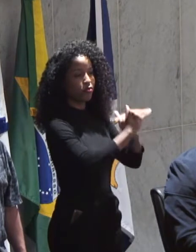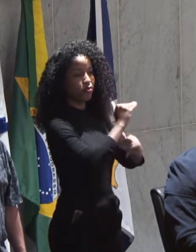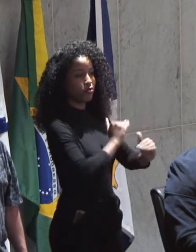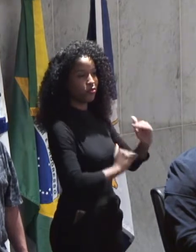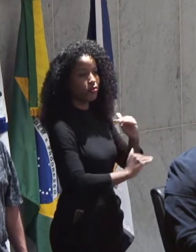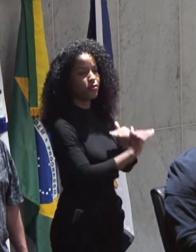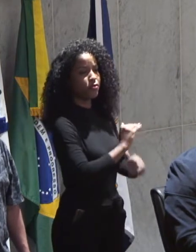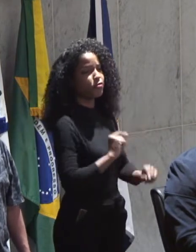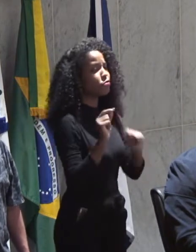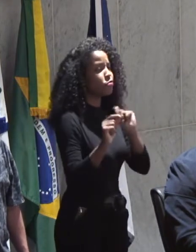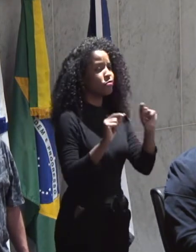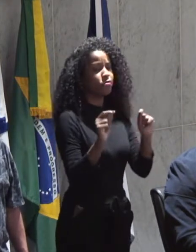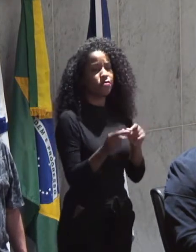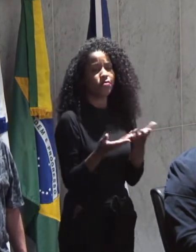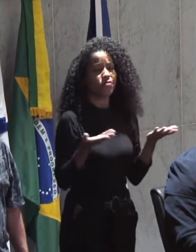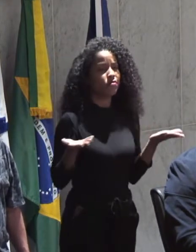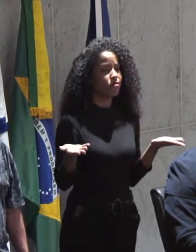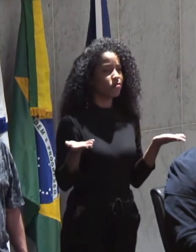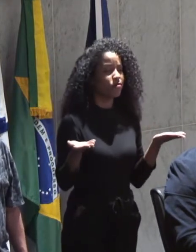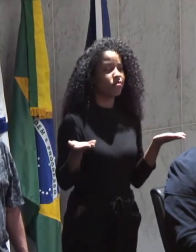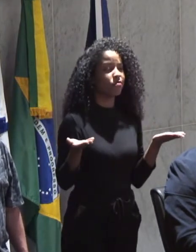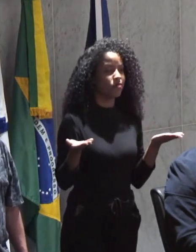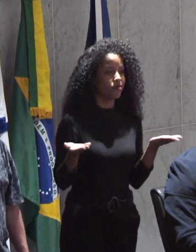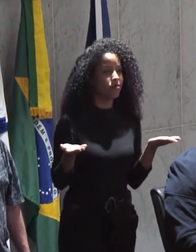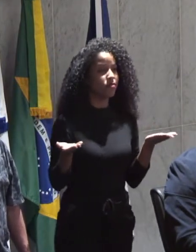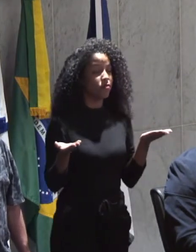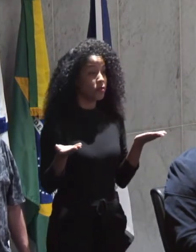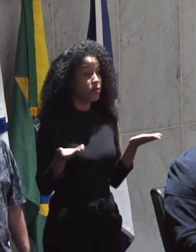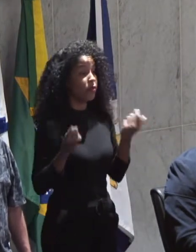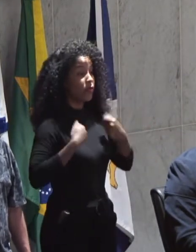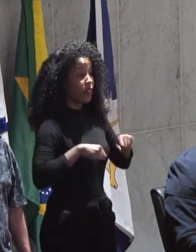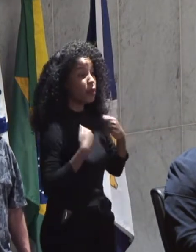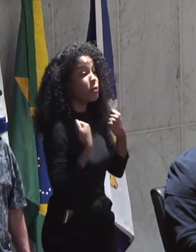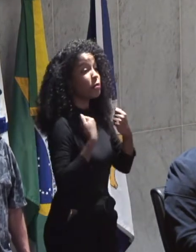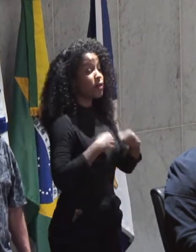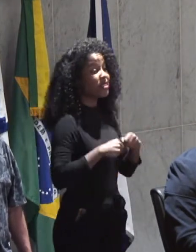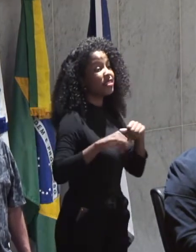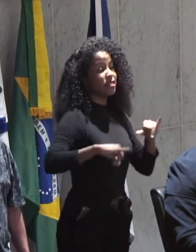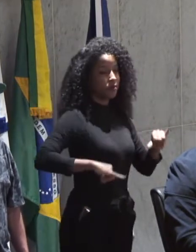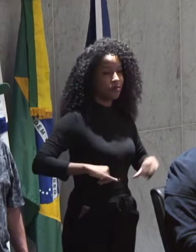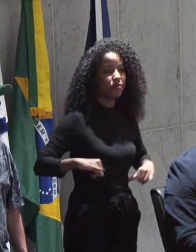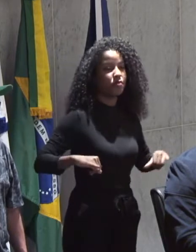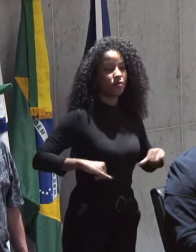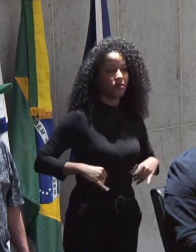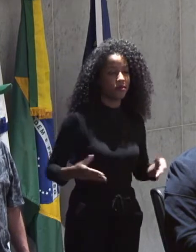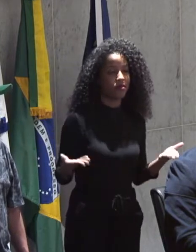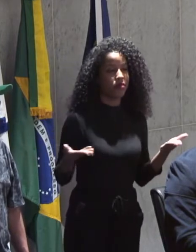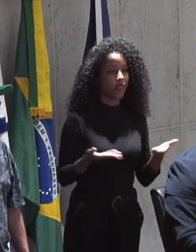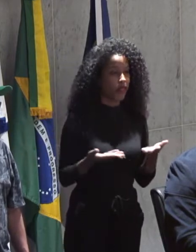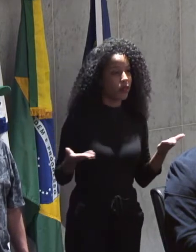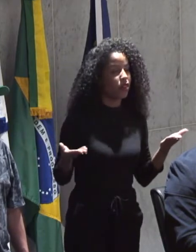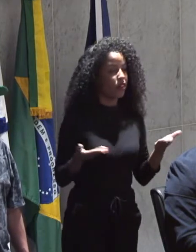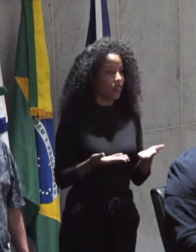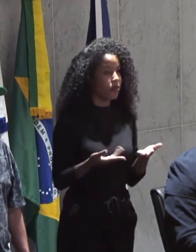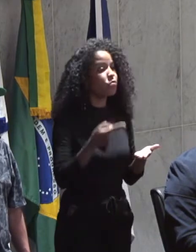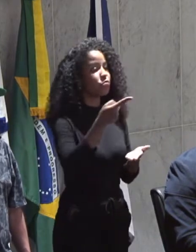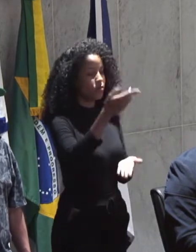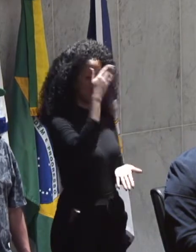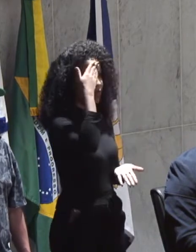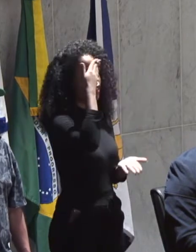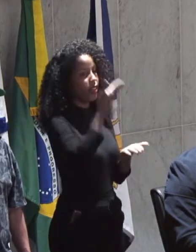precarizar. O que é que há? Quem mais precisa é quem vai sofrer, cê pode